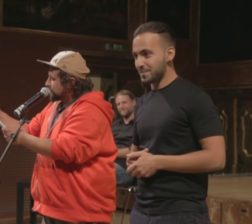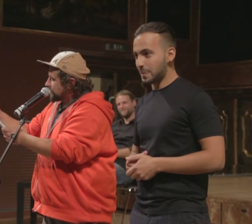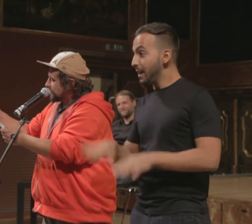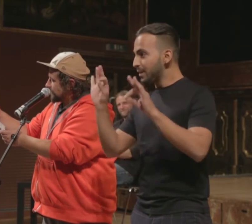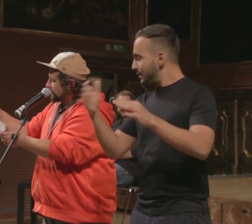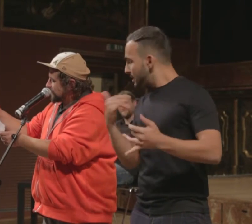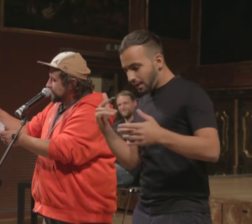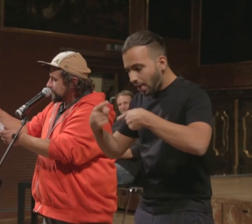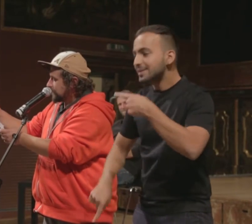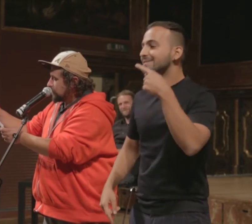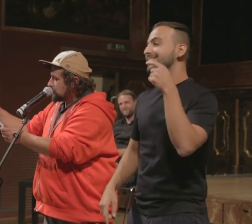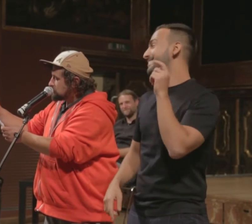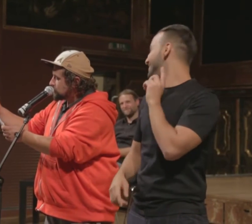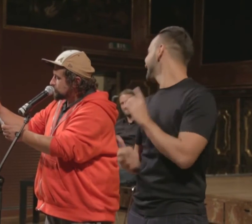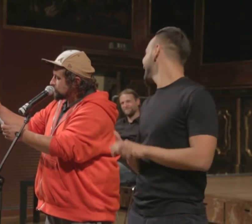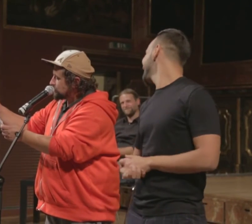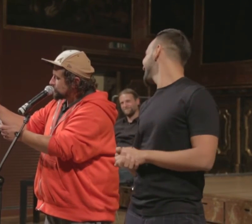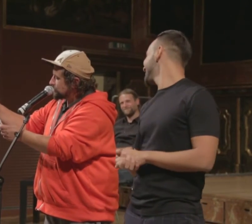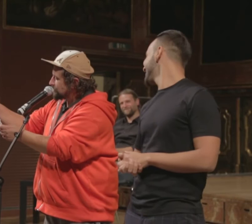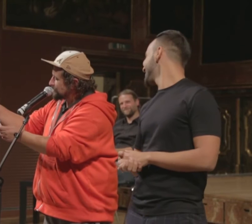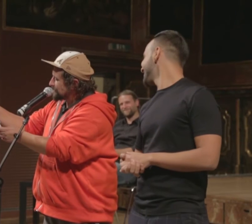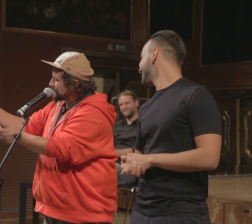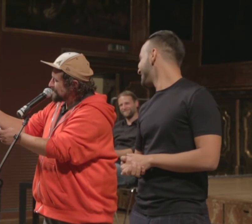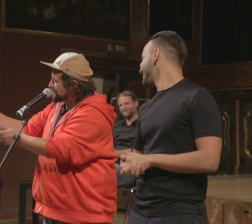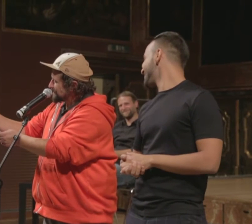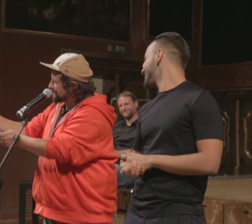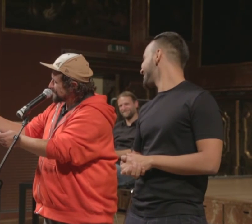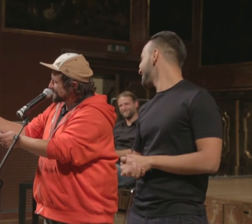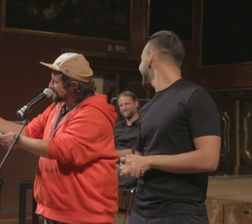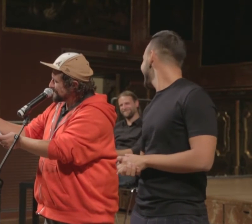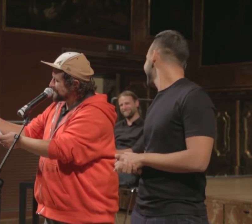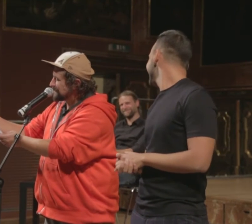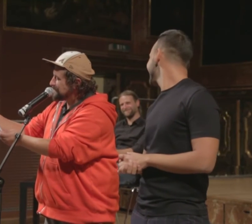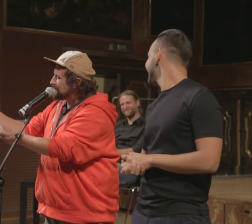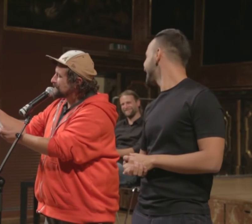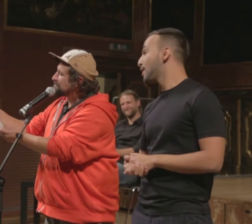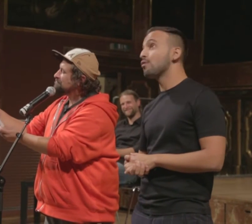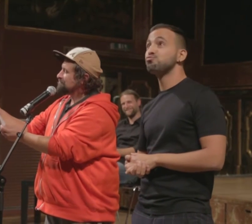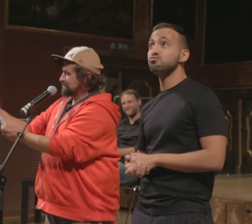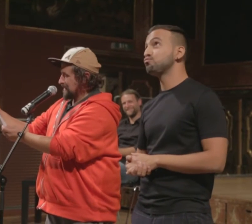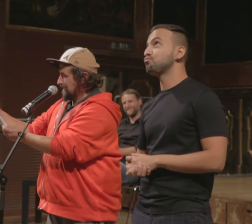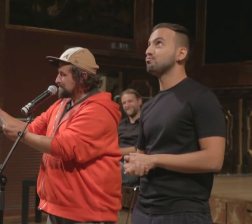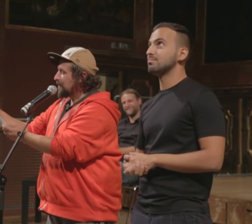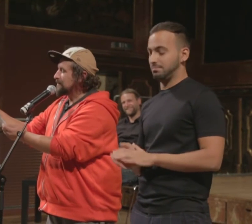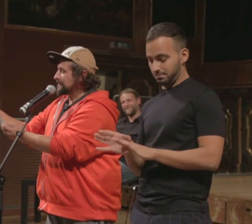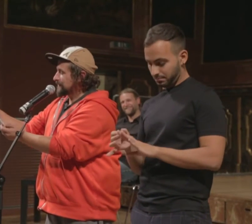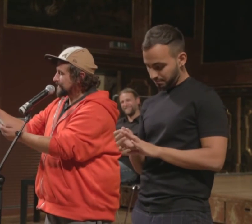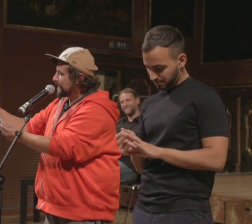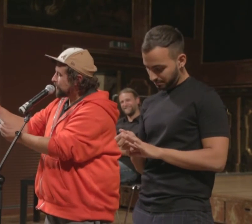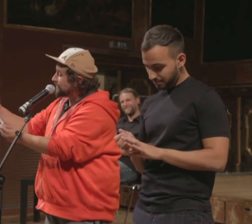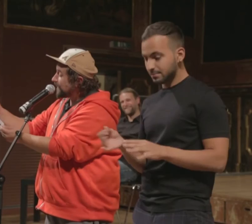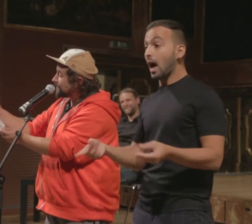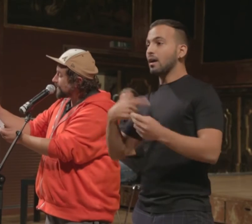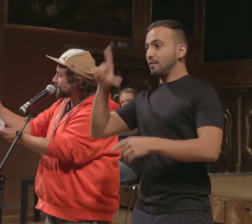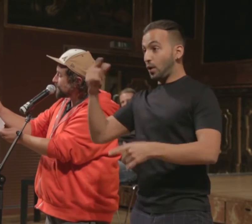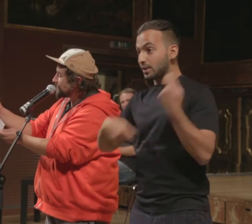Okay, jetzt bin ich irgendwie weggekommen. Ja, bräuchte jetzt